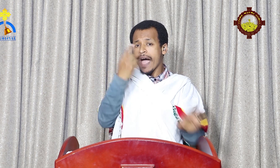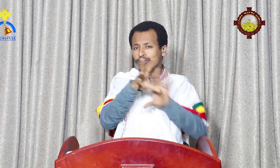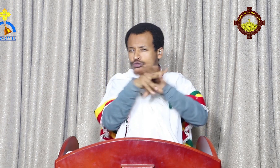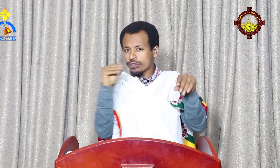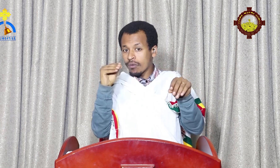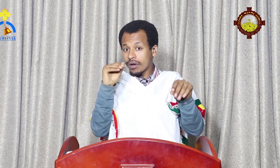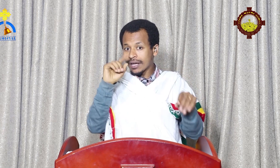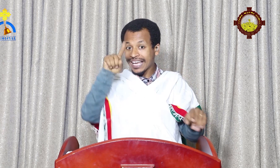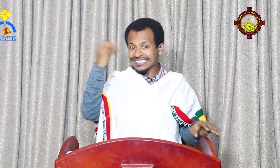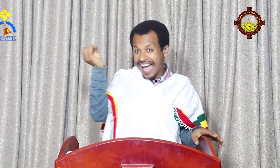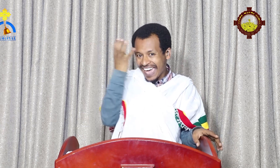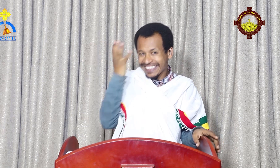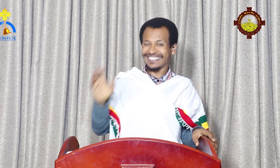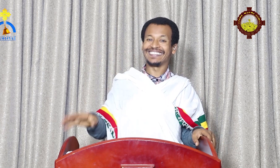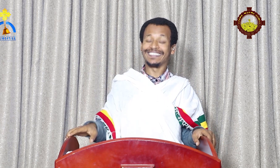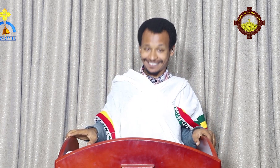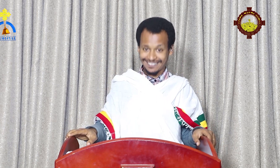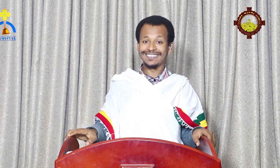ከማን ምንጩ? ከፀሐይ።